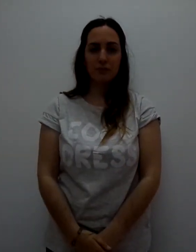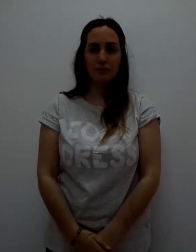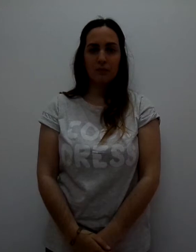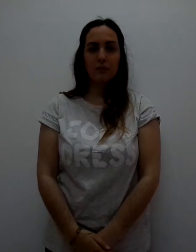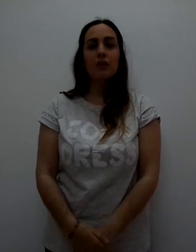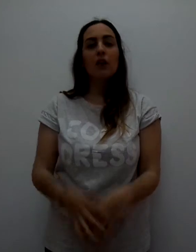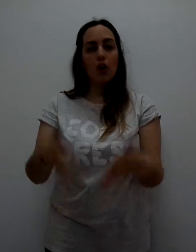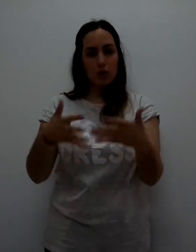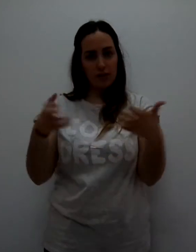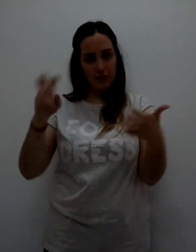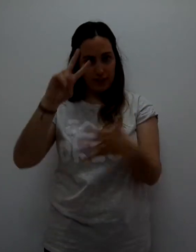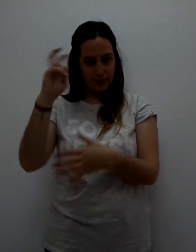Otra frase.